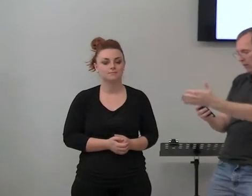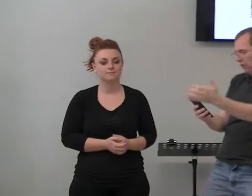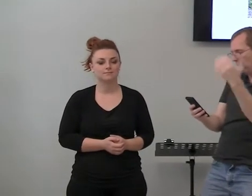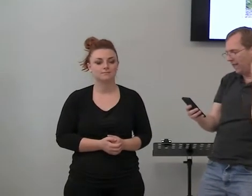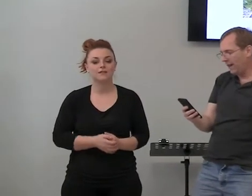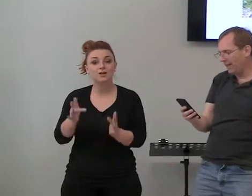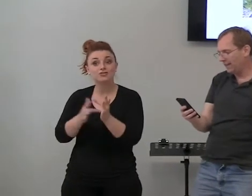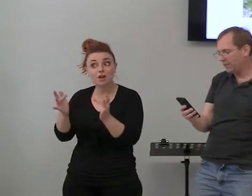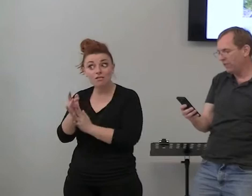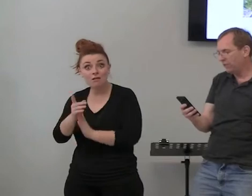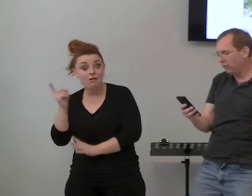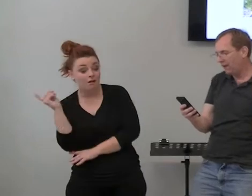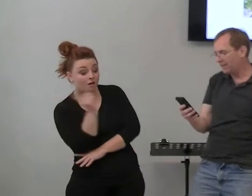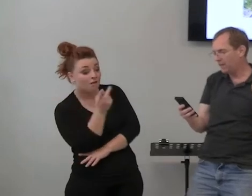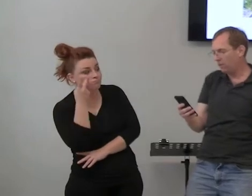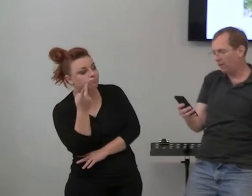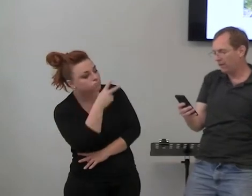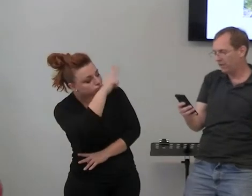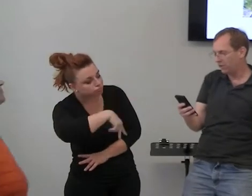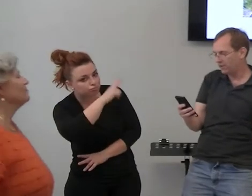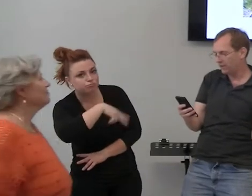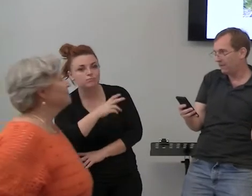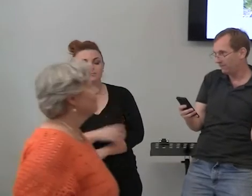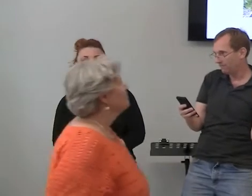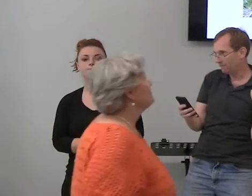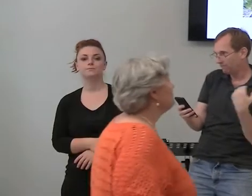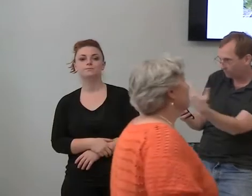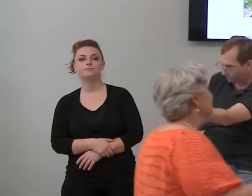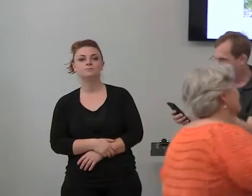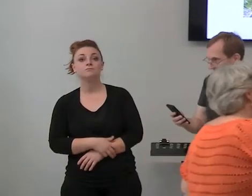Gesù andò a vedere se vi trovasse qualche cosa.